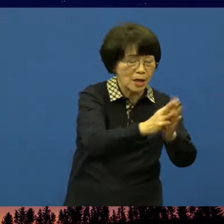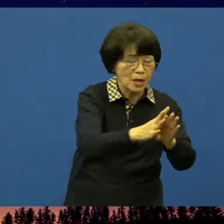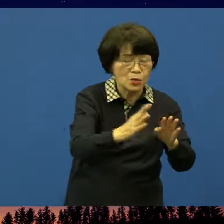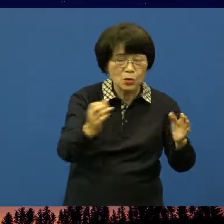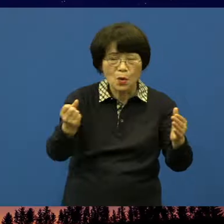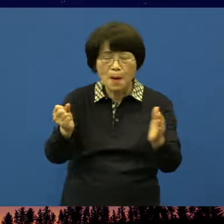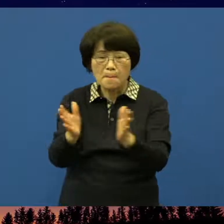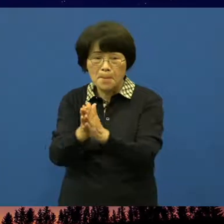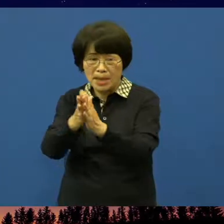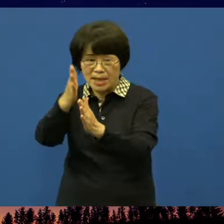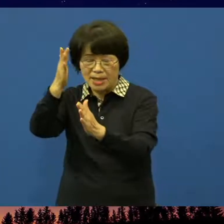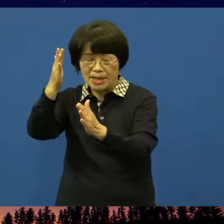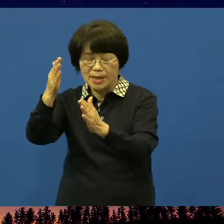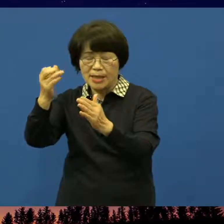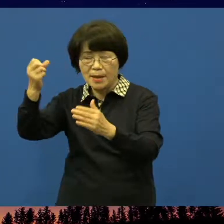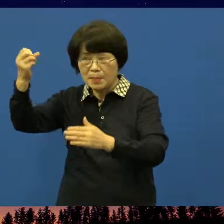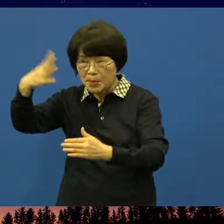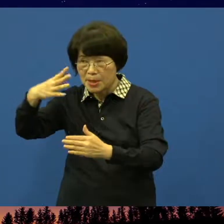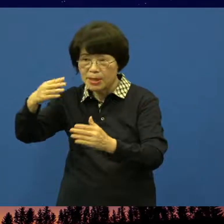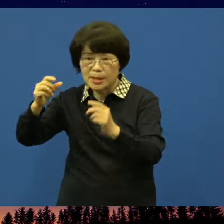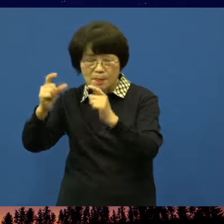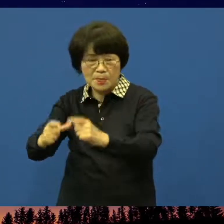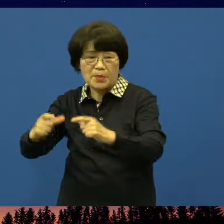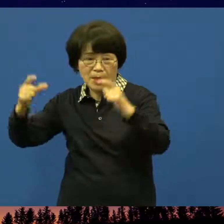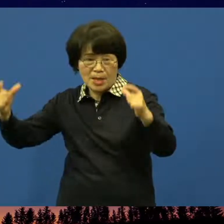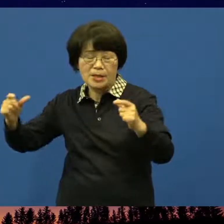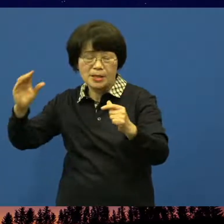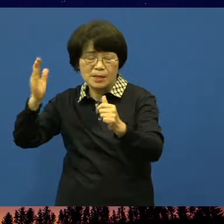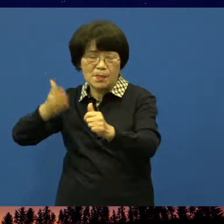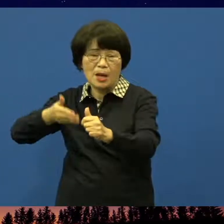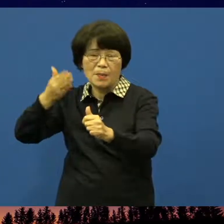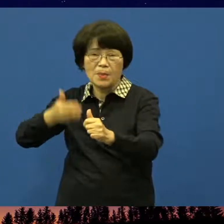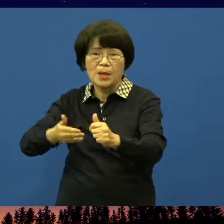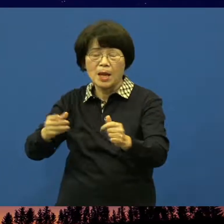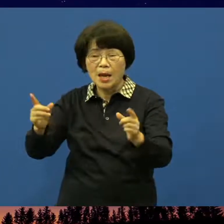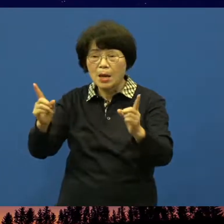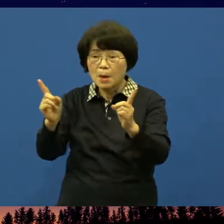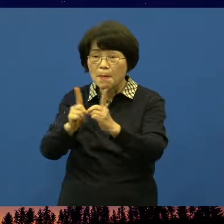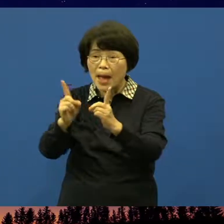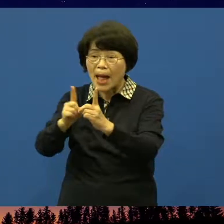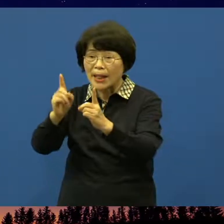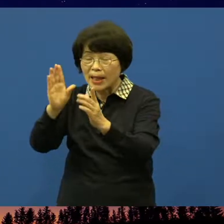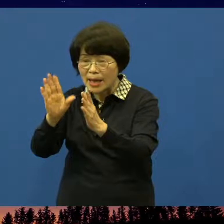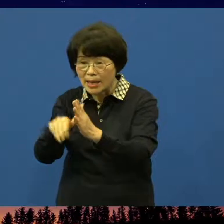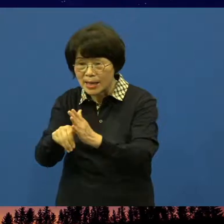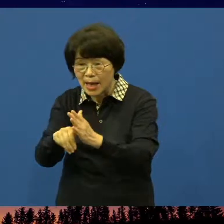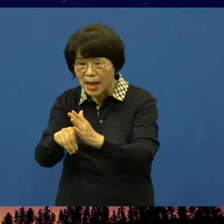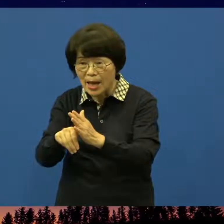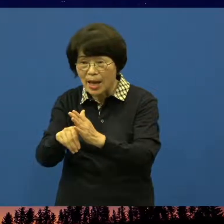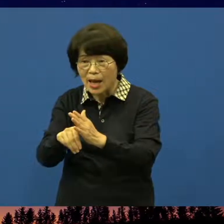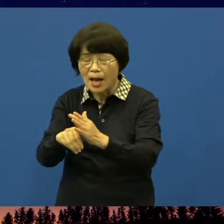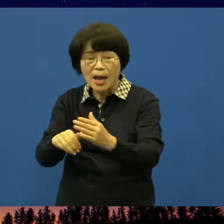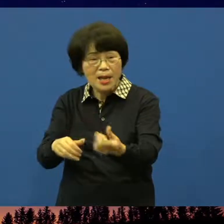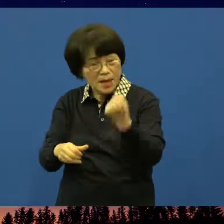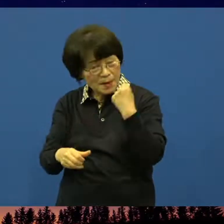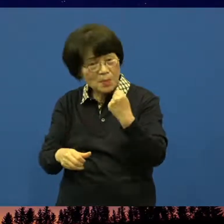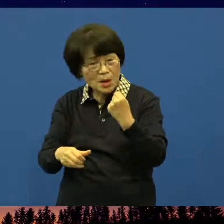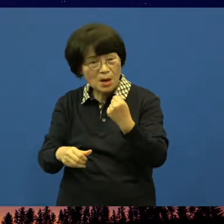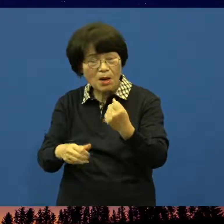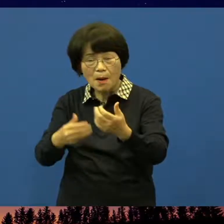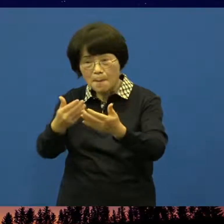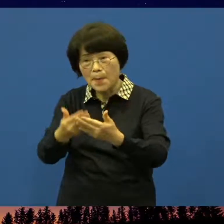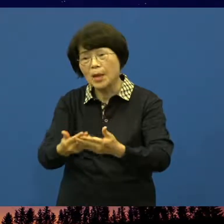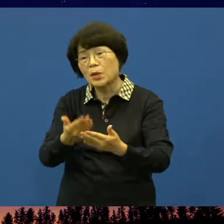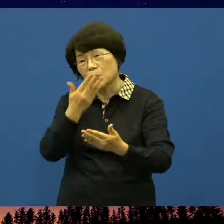되기를 바랍니다. 그래서 여러분들을 만나는 사람들이 힘을 얻는 역사가 일어나야 돼요. 여러분 세상을 보십시오. 다 힘이 막